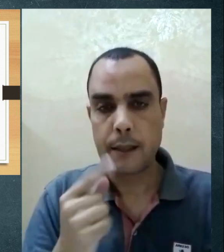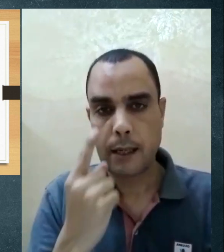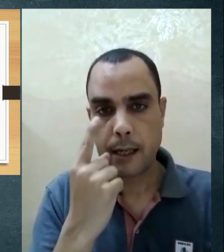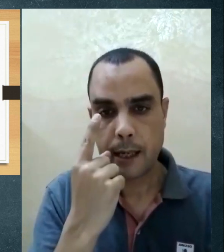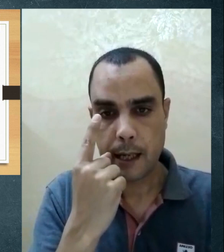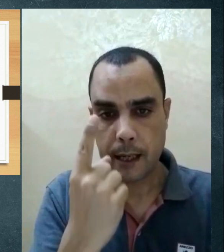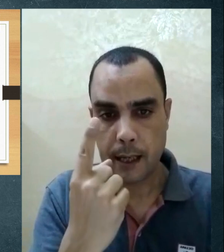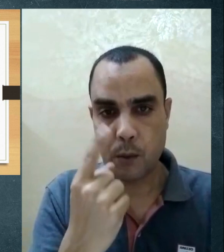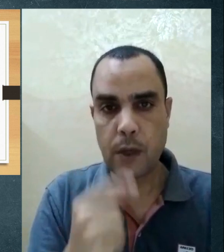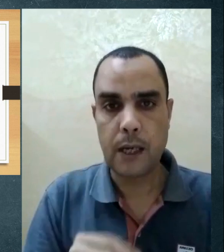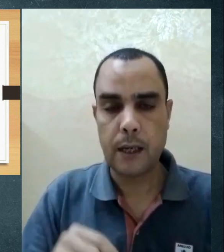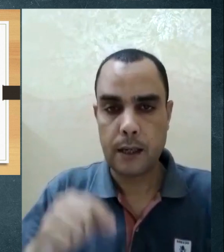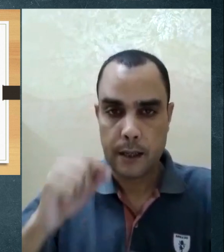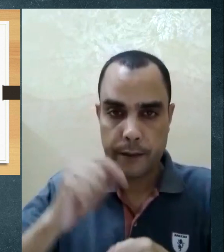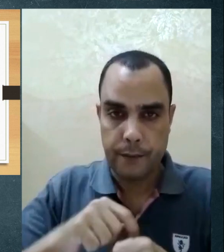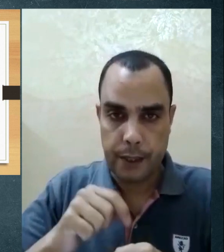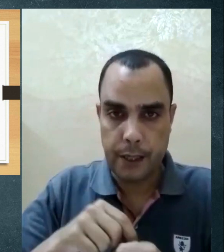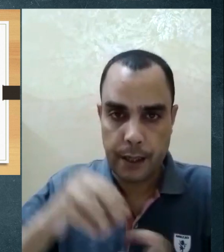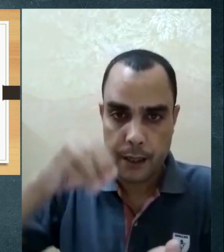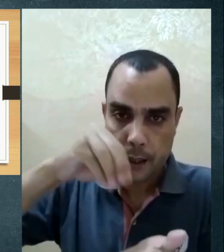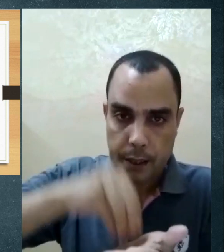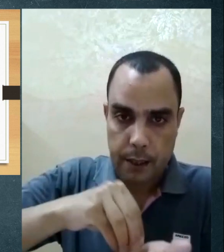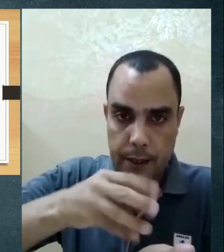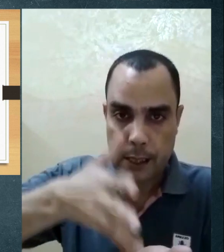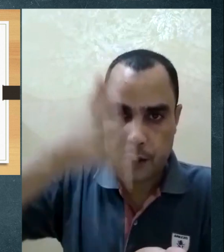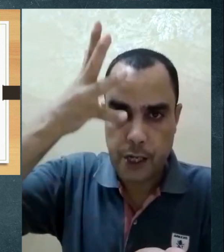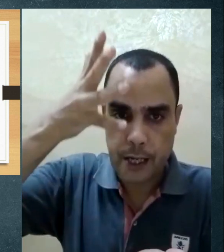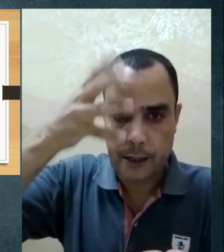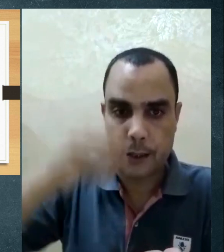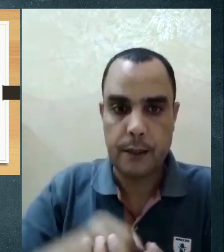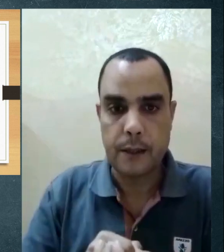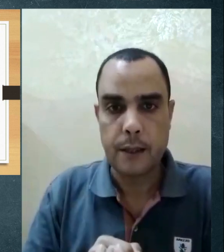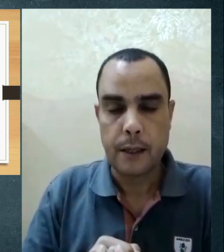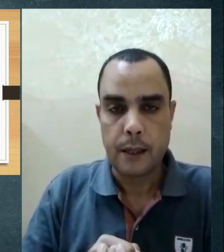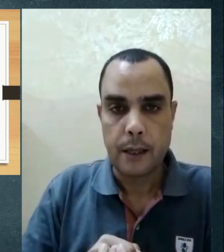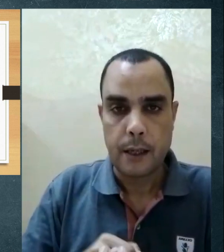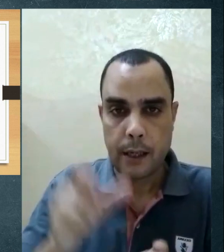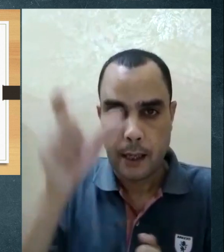المؤثر الأول في تنشئة